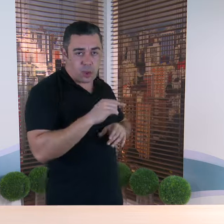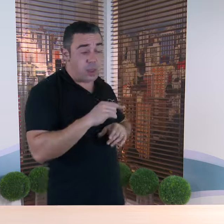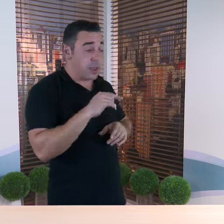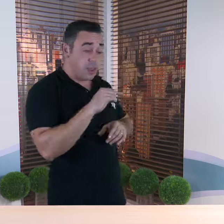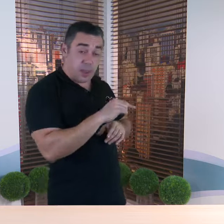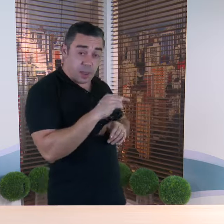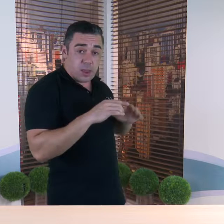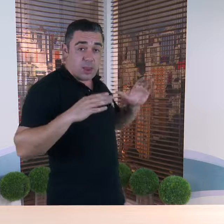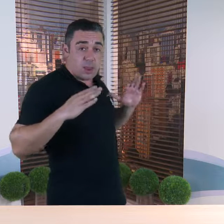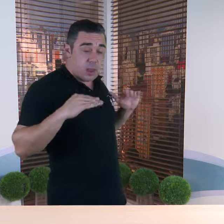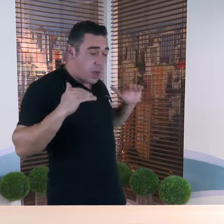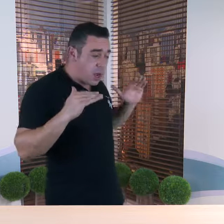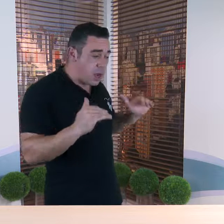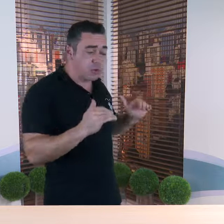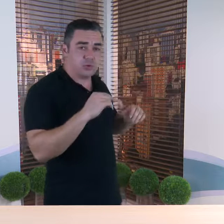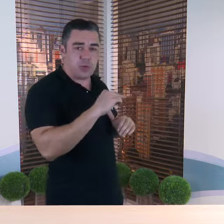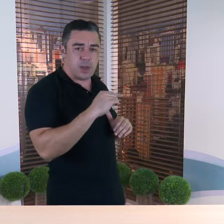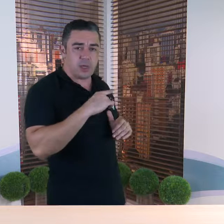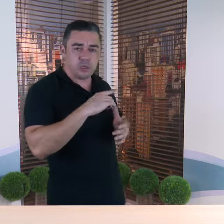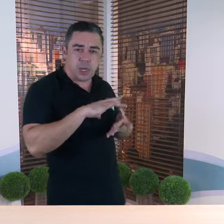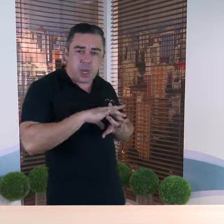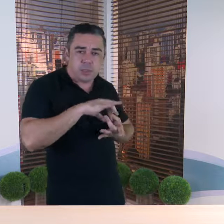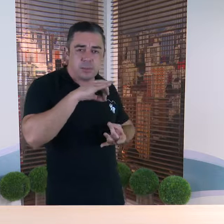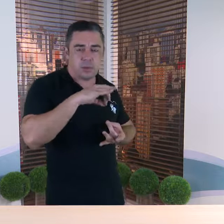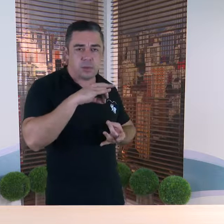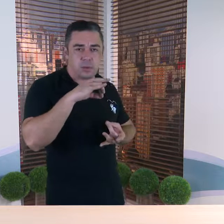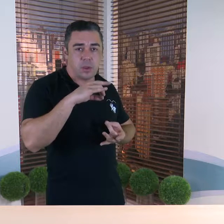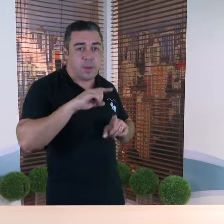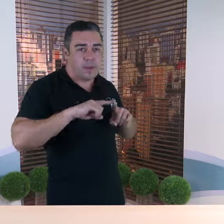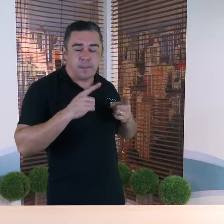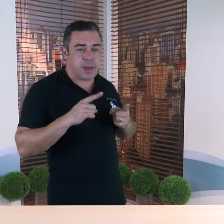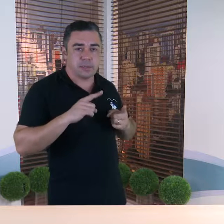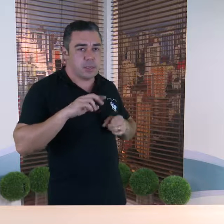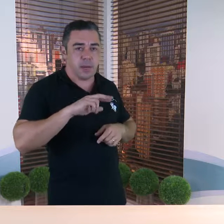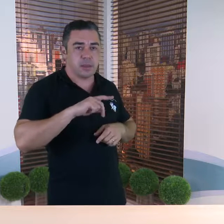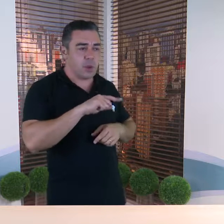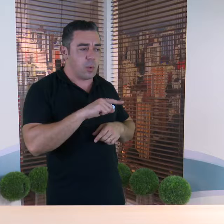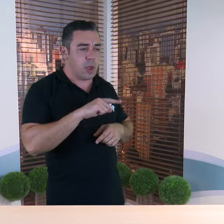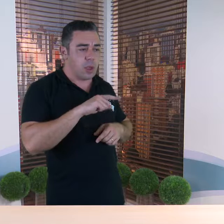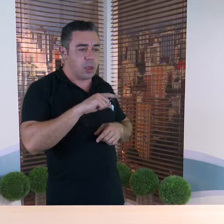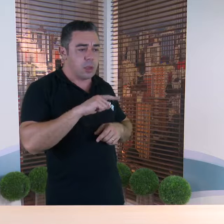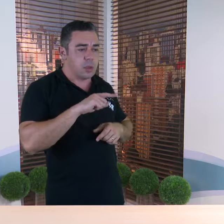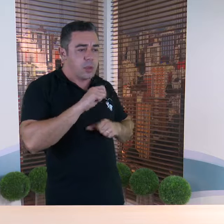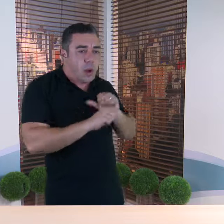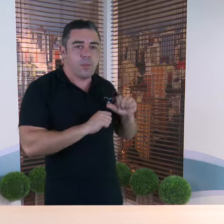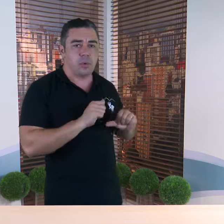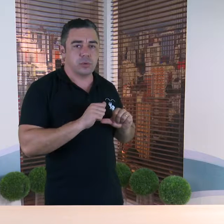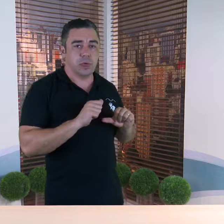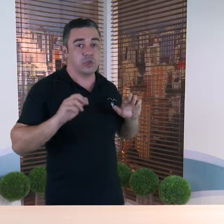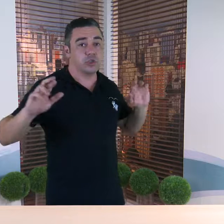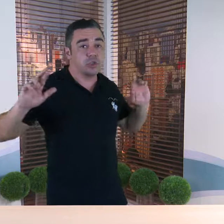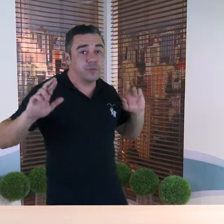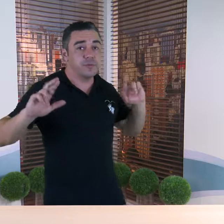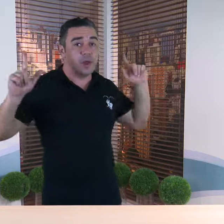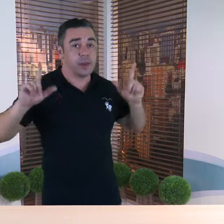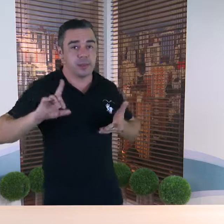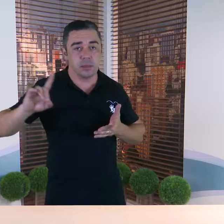Mesmo sendo um anjo dotado de natureza espiritual, ele não é autoexistente. Ao contrário de Deus, que